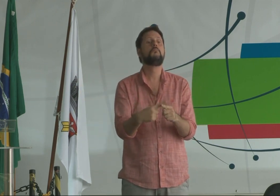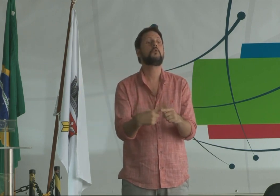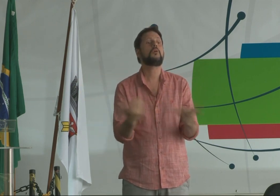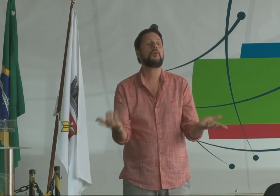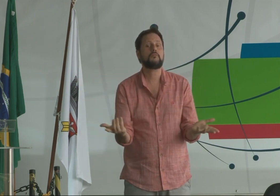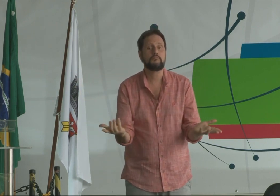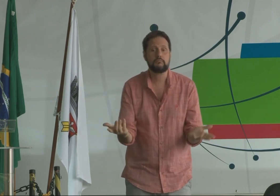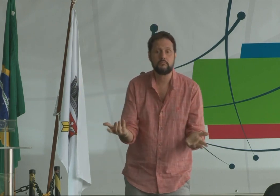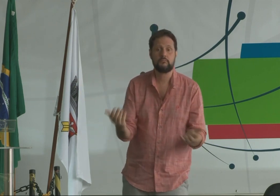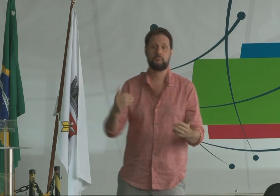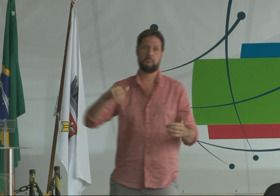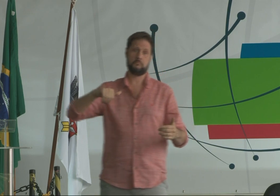que isso tem acontecido?